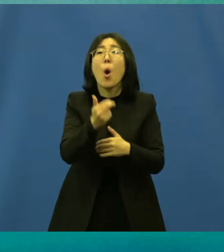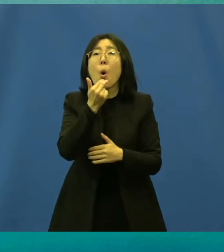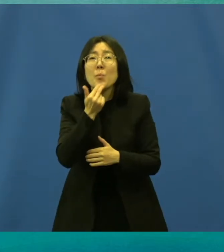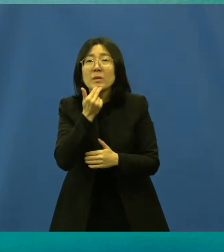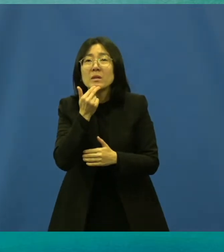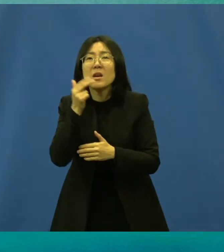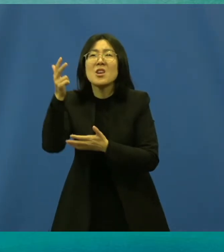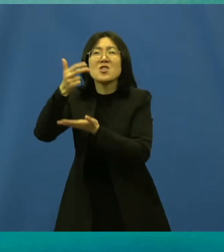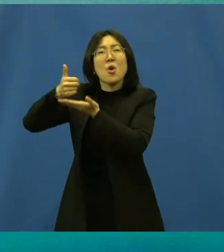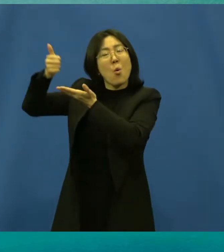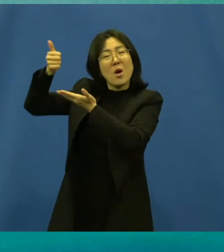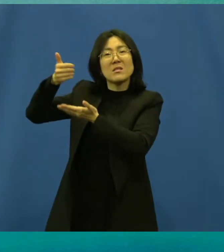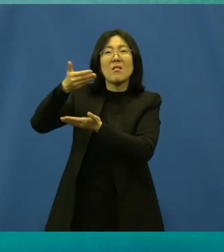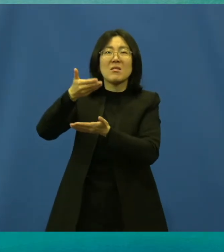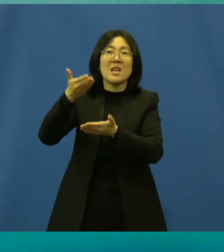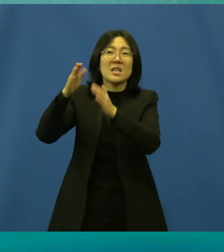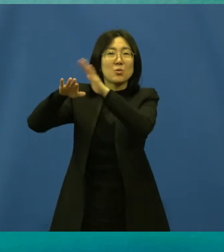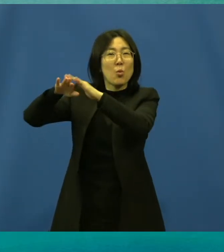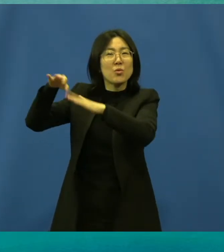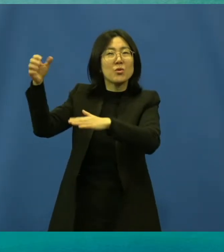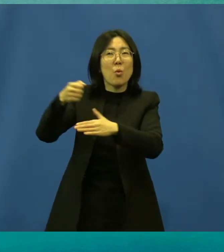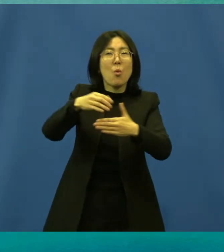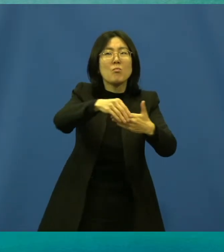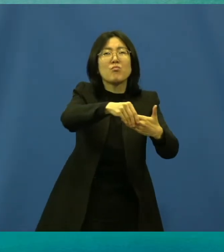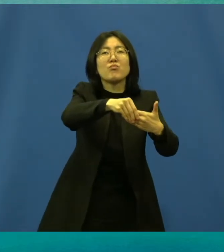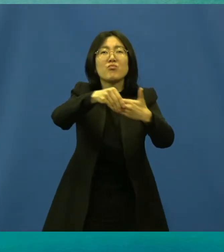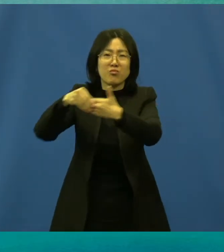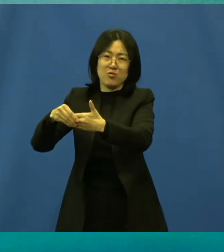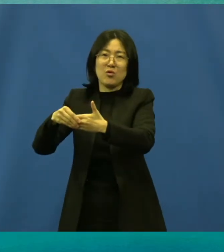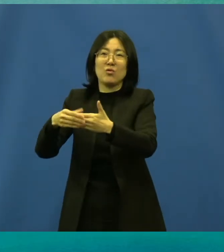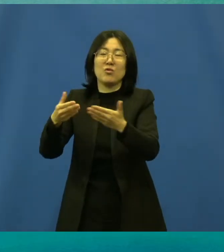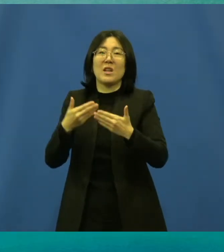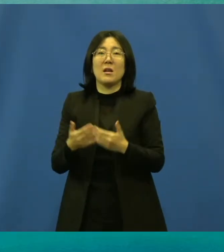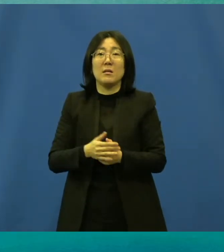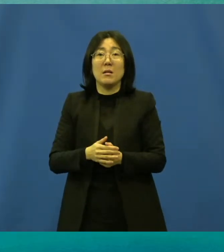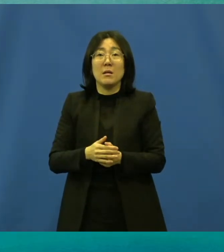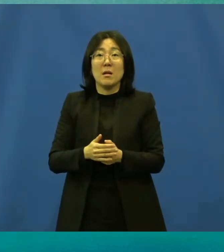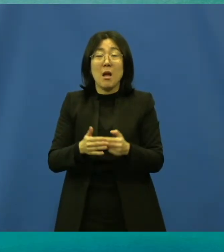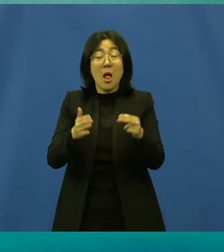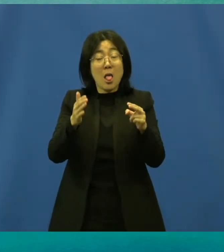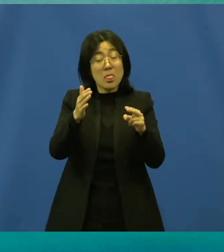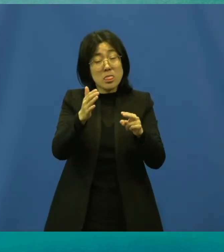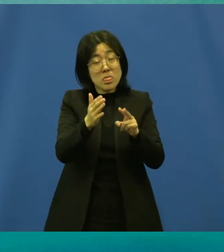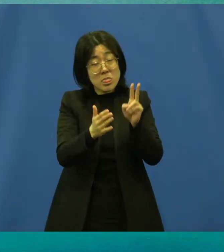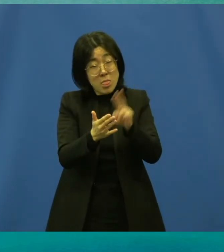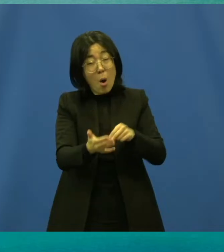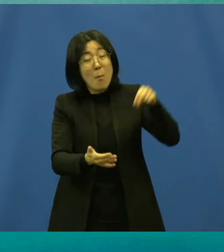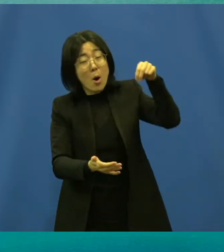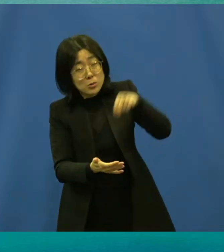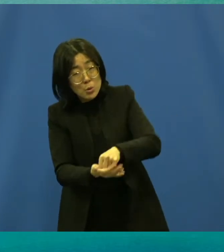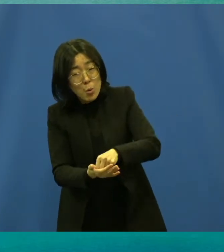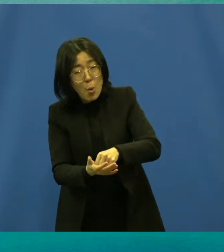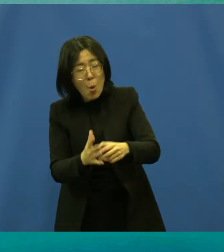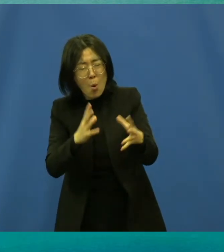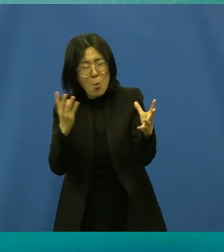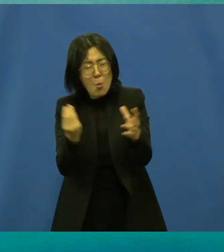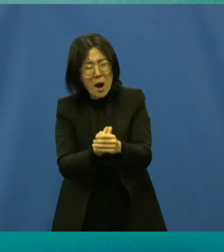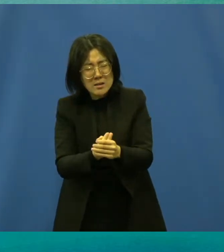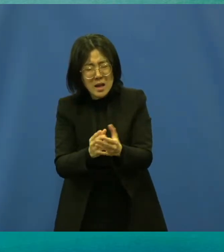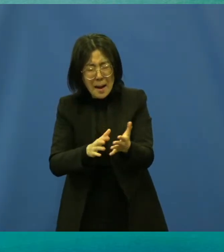손으로 붙드심이로다. 그는 넘어지나 아주 엎드러지지 아니한다. 그래서